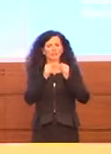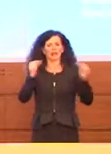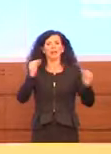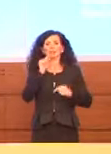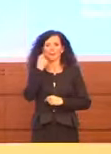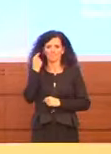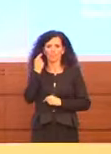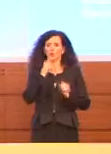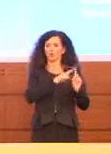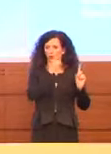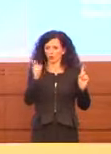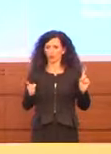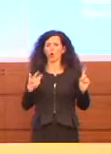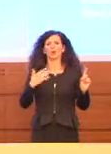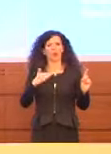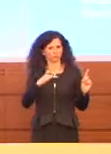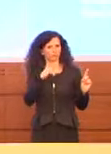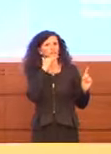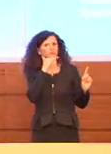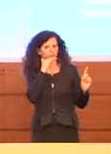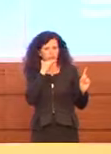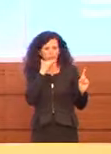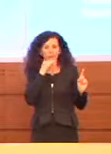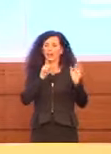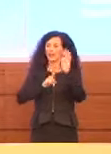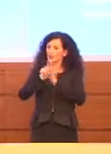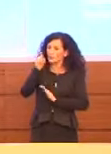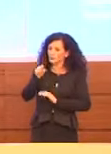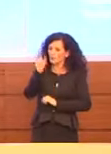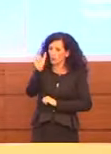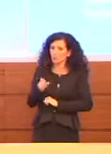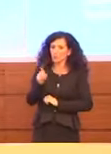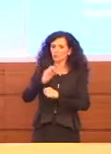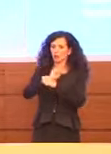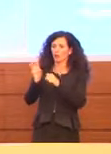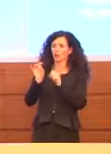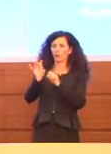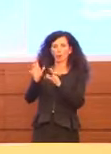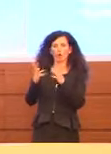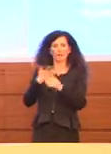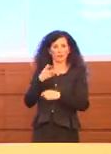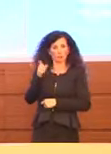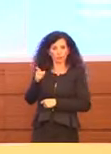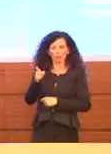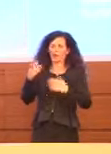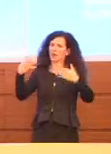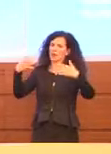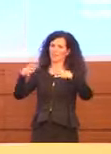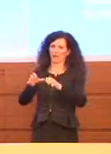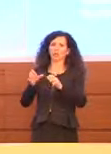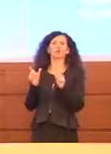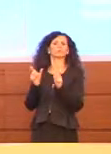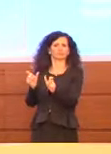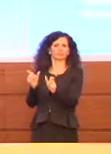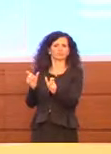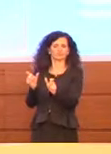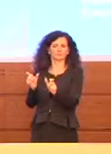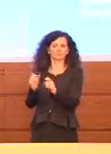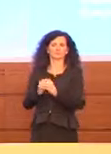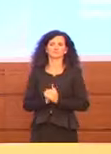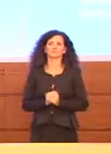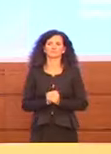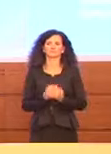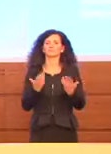insufficiente e che il numero di positivi al numero di positivi sostanzialmente contenuto ovviamente questo ne tutta la fine della storia perché dopo